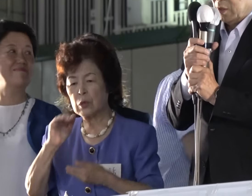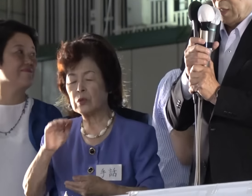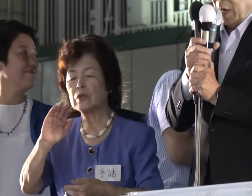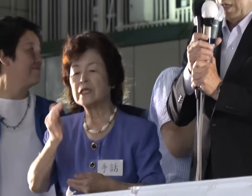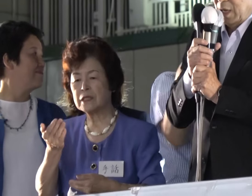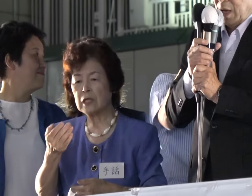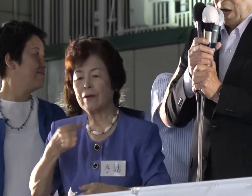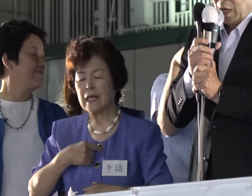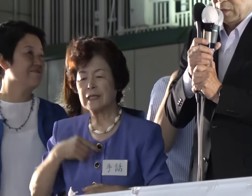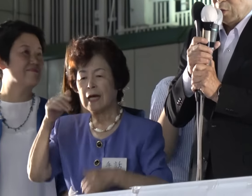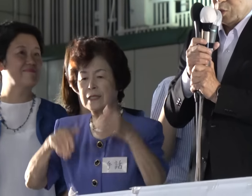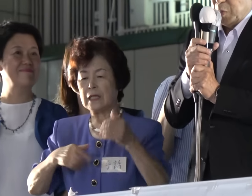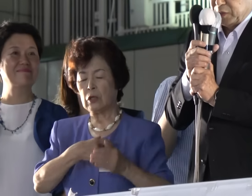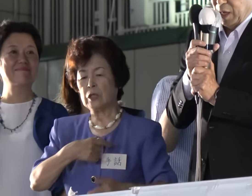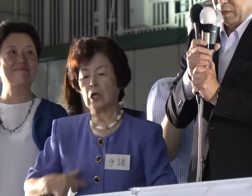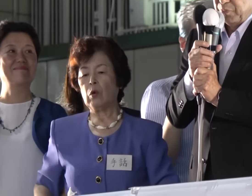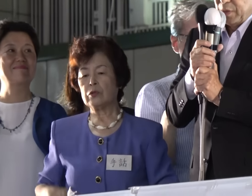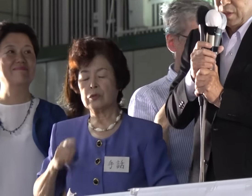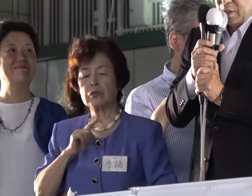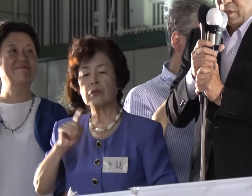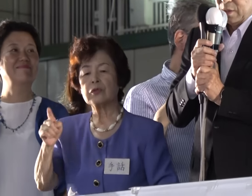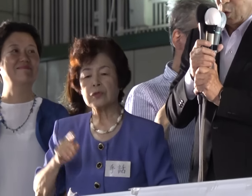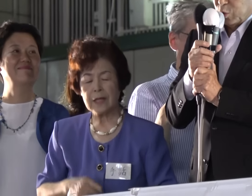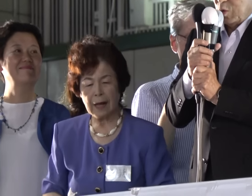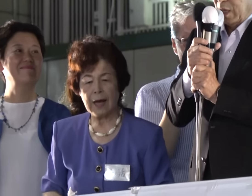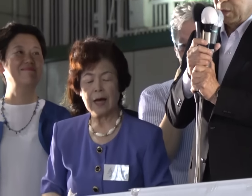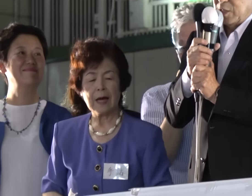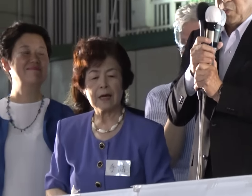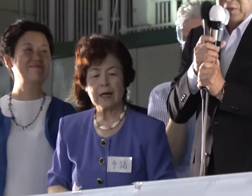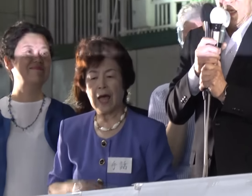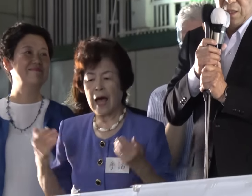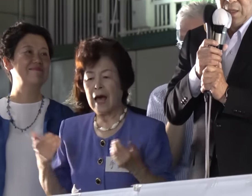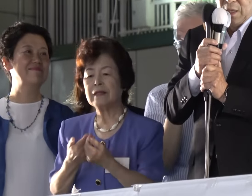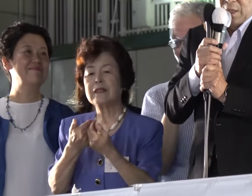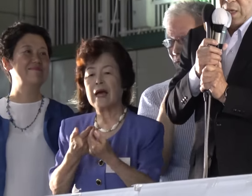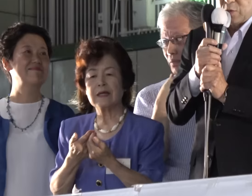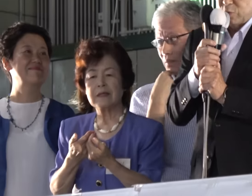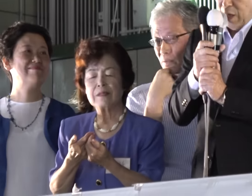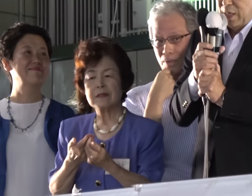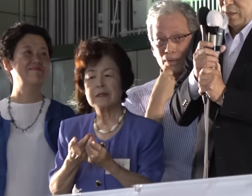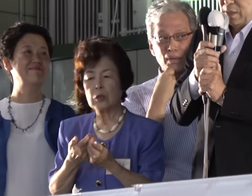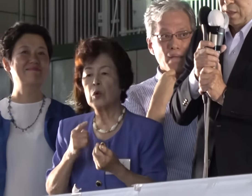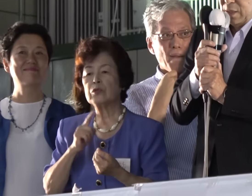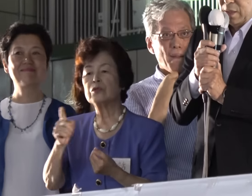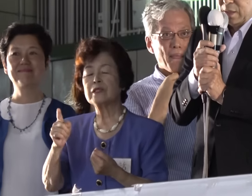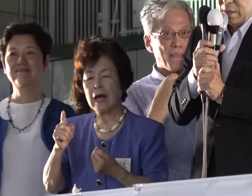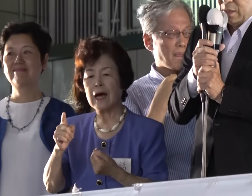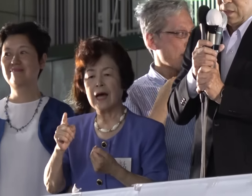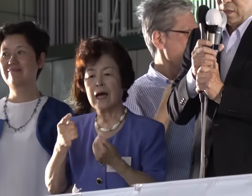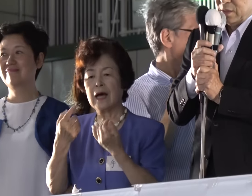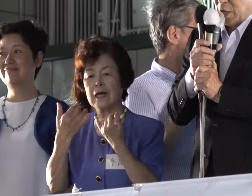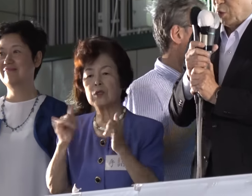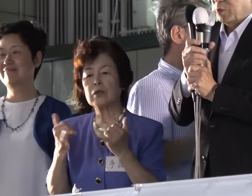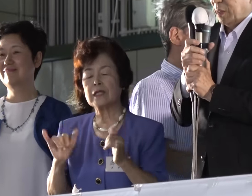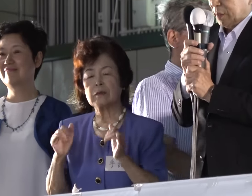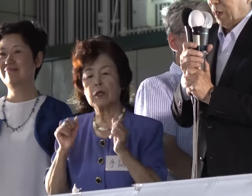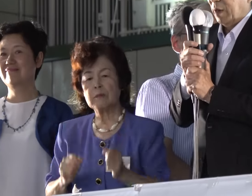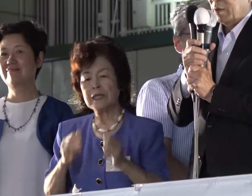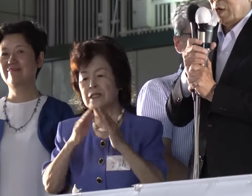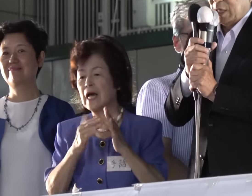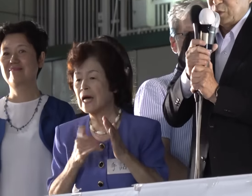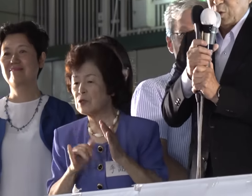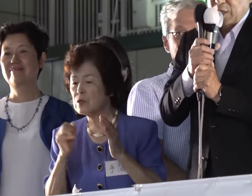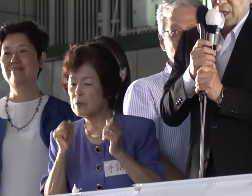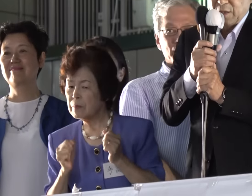ると言ったら反対をしました。とことん反対しました。家族が選挙になった